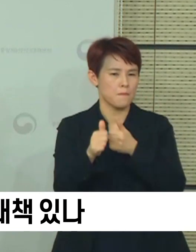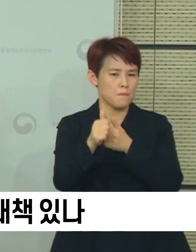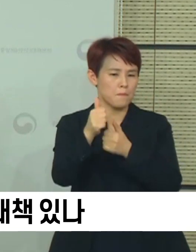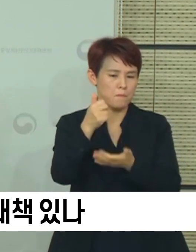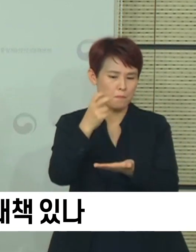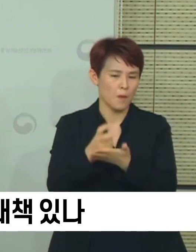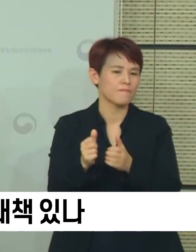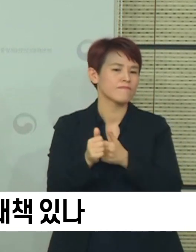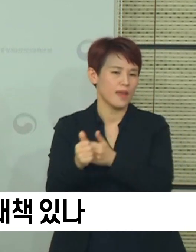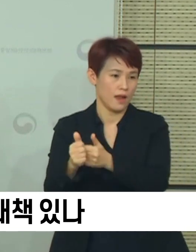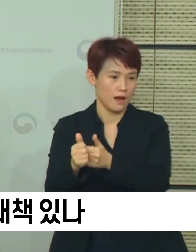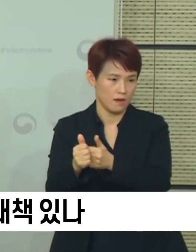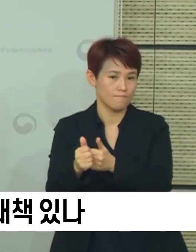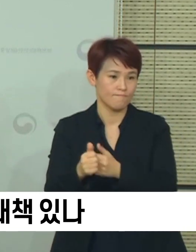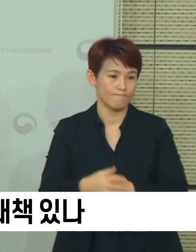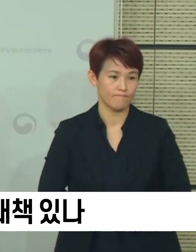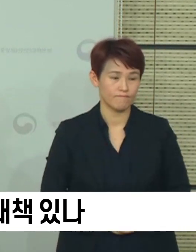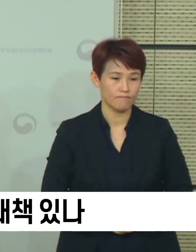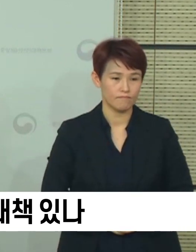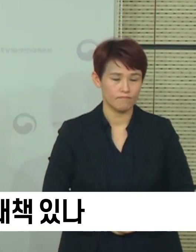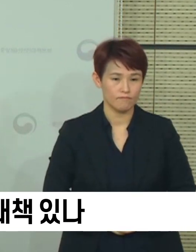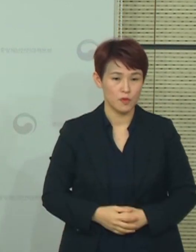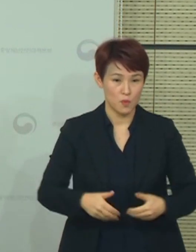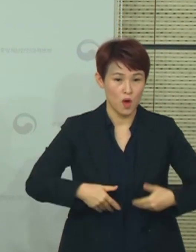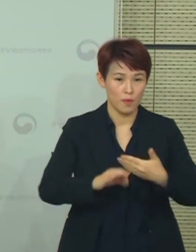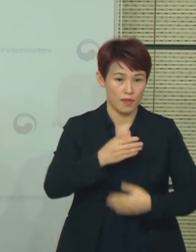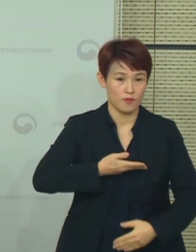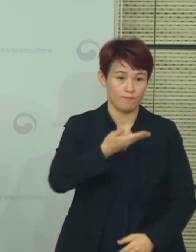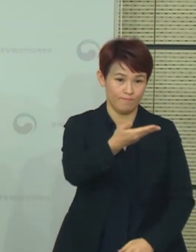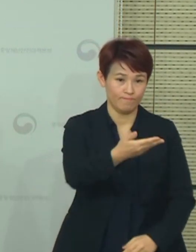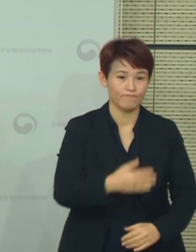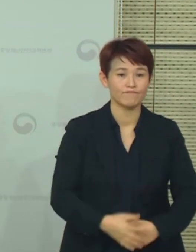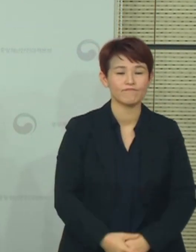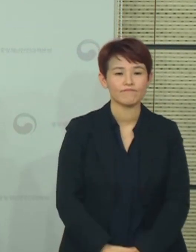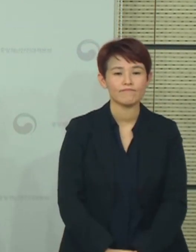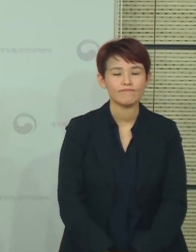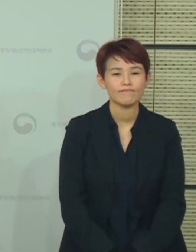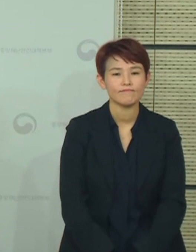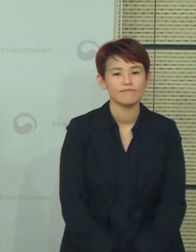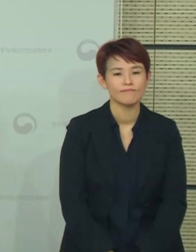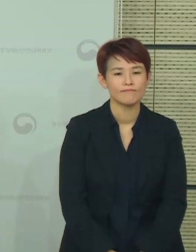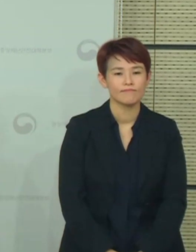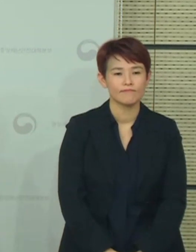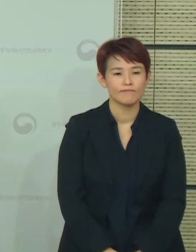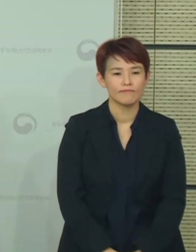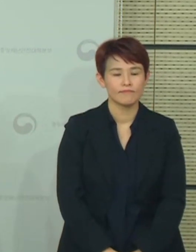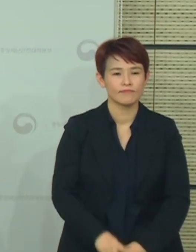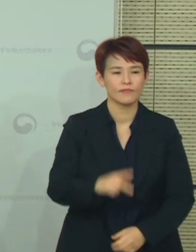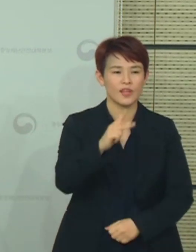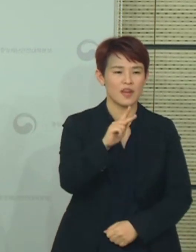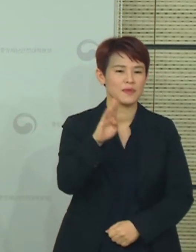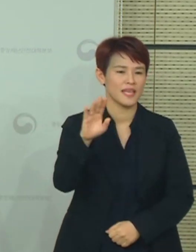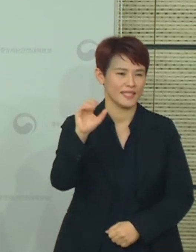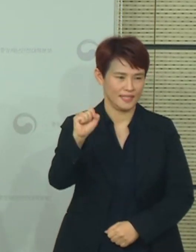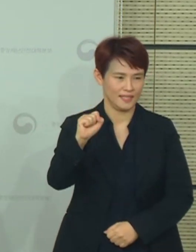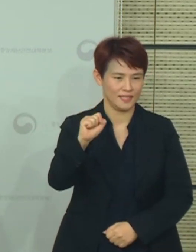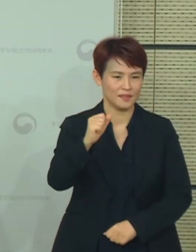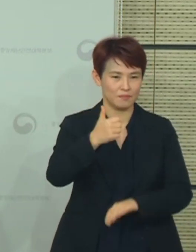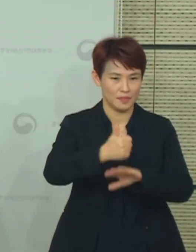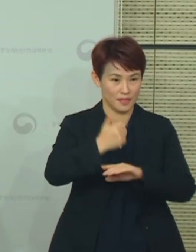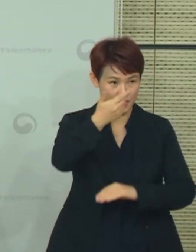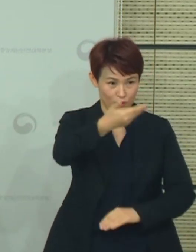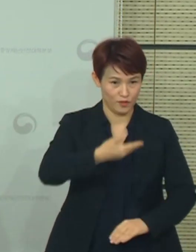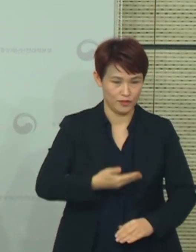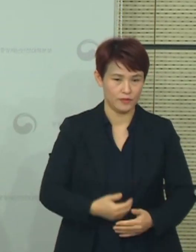검토하고 필요하다면 안내를 해드리도록 하겠습니다. 네, KBS 기자님 마지막 질문